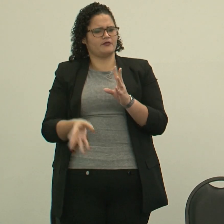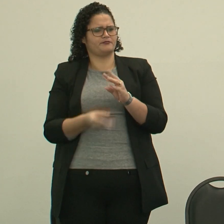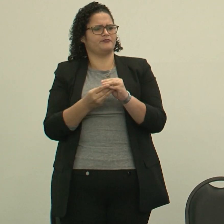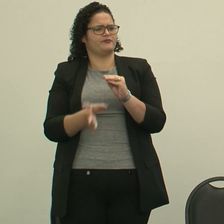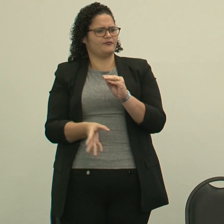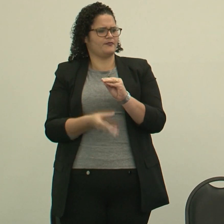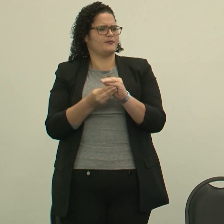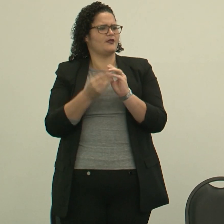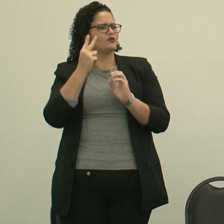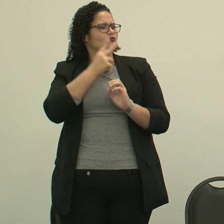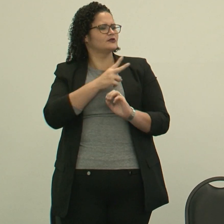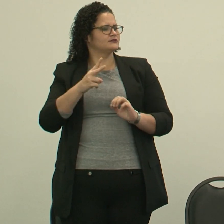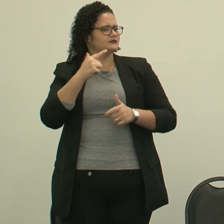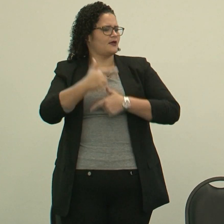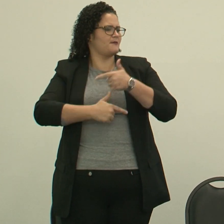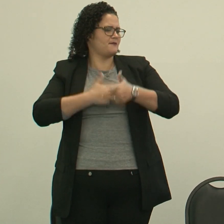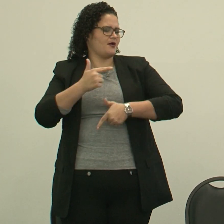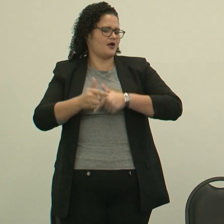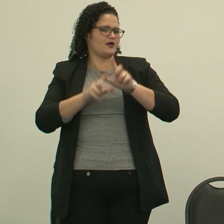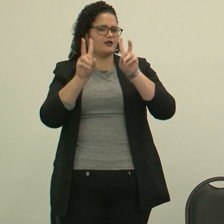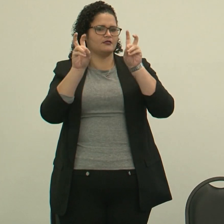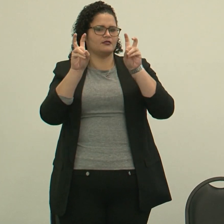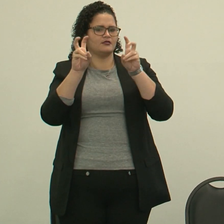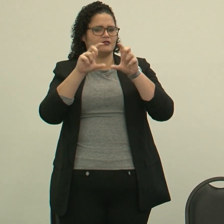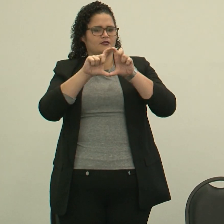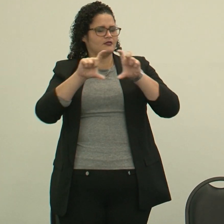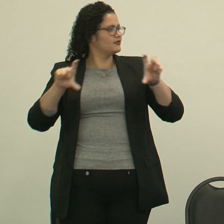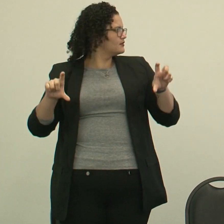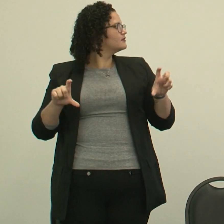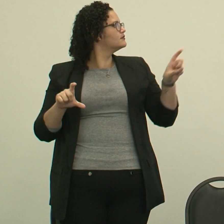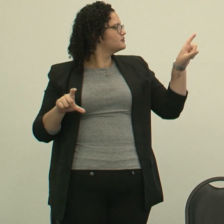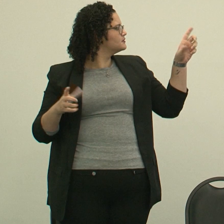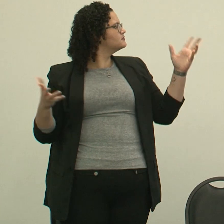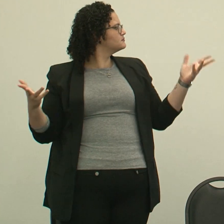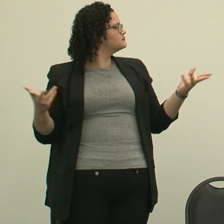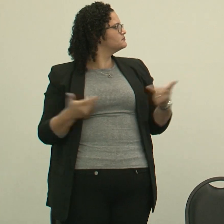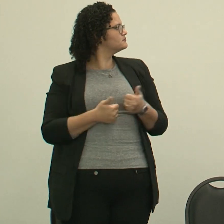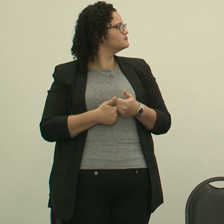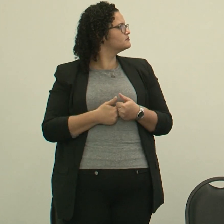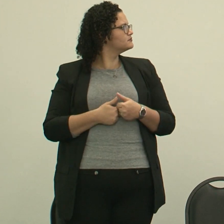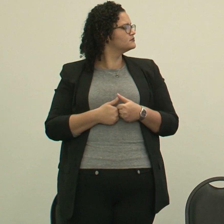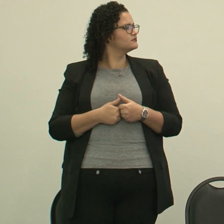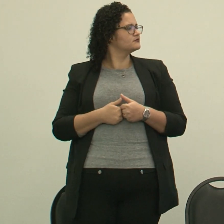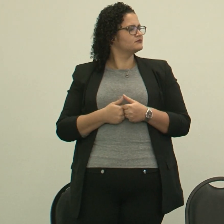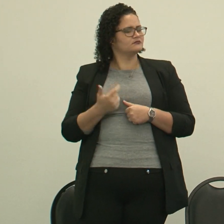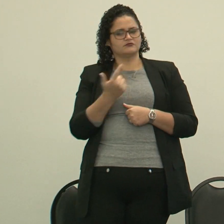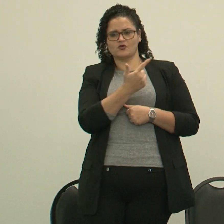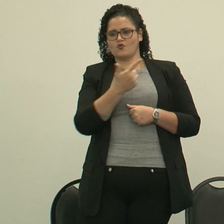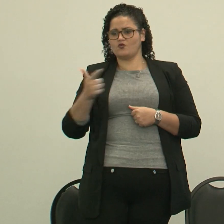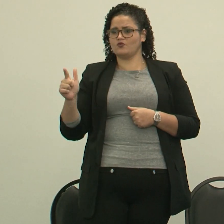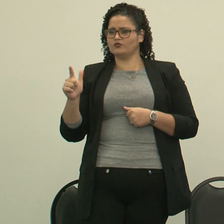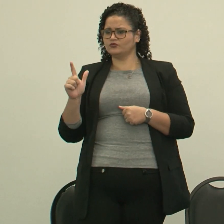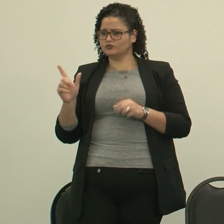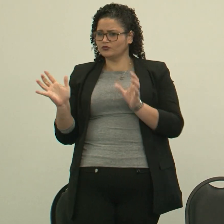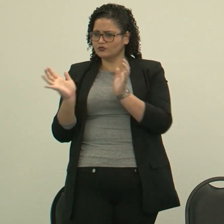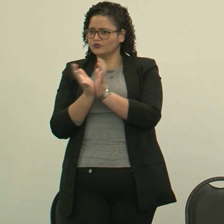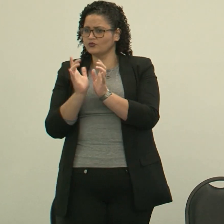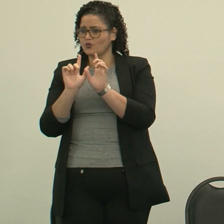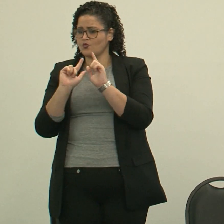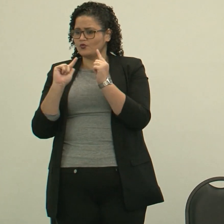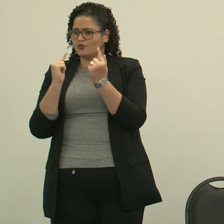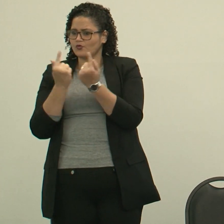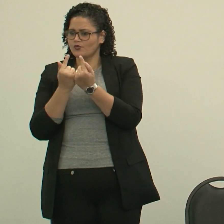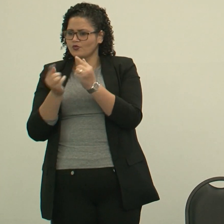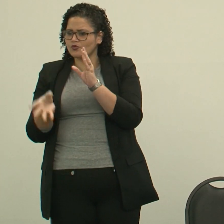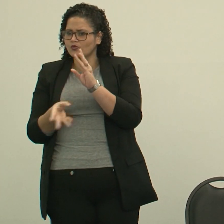Ficaria umas 2 semanas trabalhando só essa tirinha, porque realmente é uma tirinha bastante rica. Os outros grupos veem alguma coisa além para se